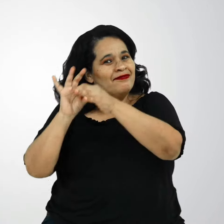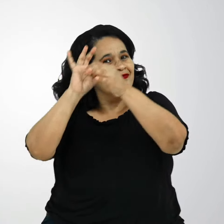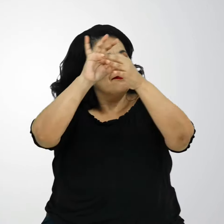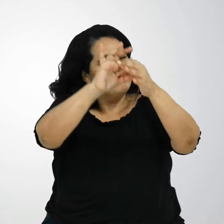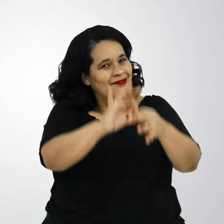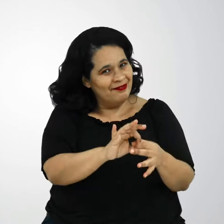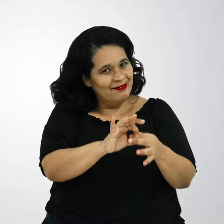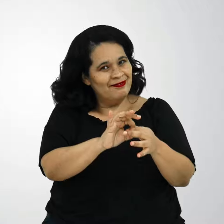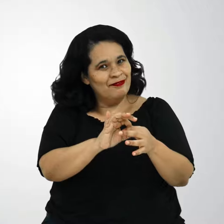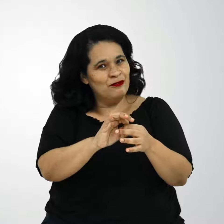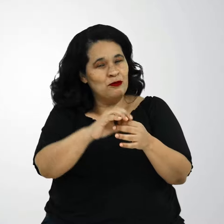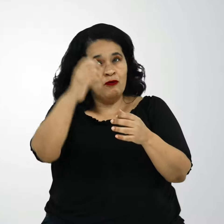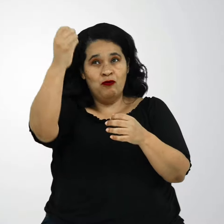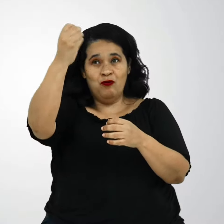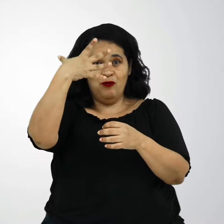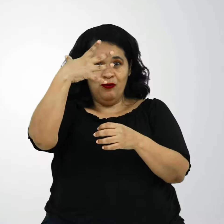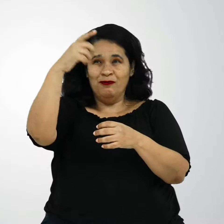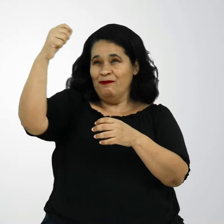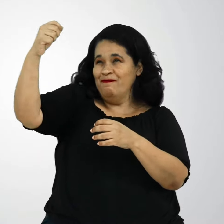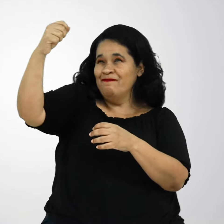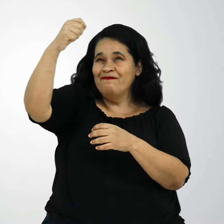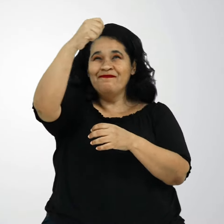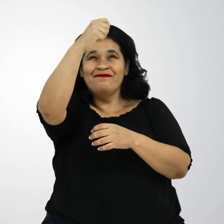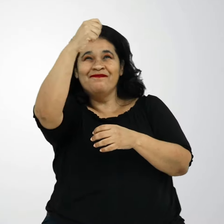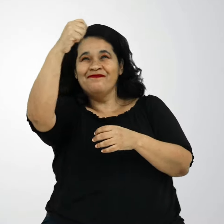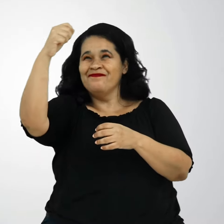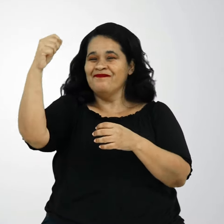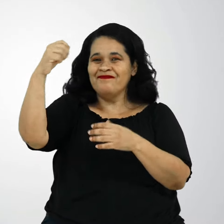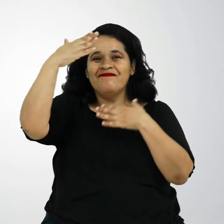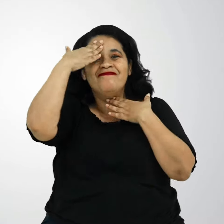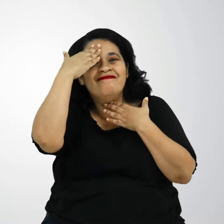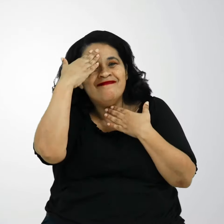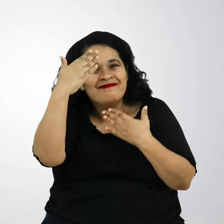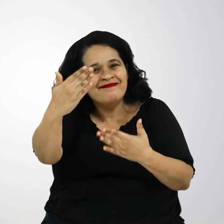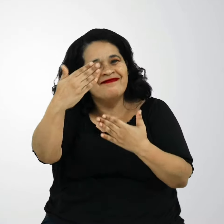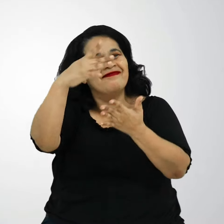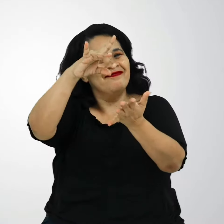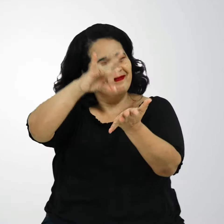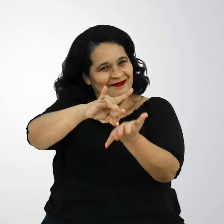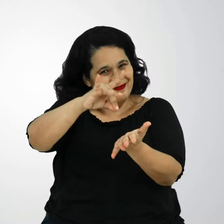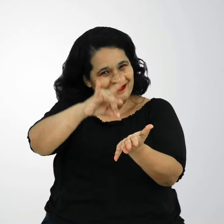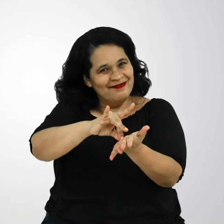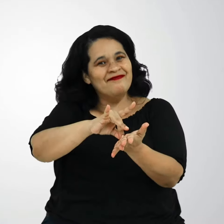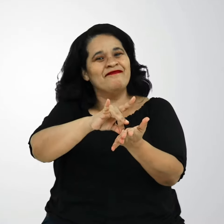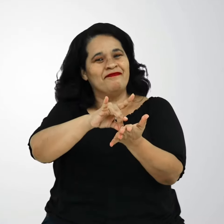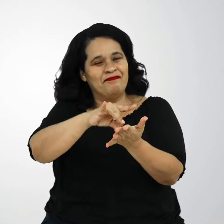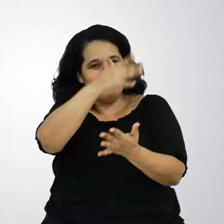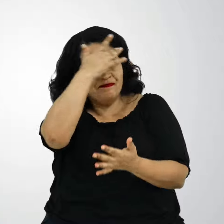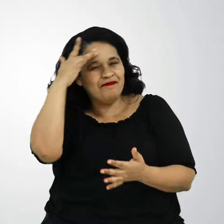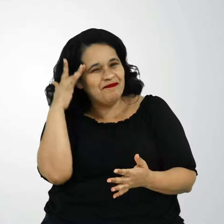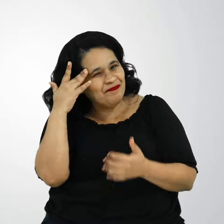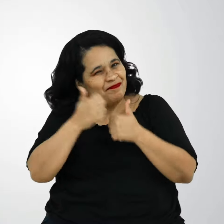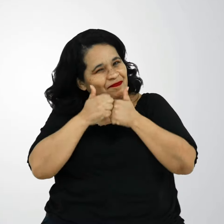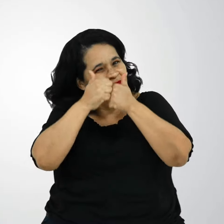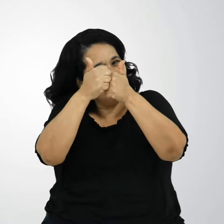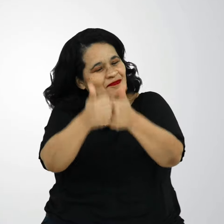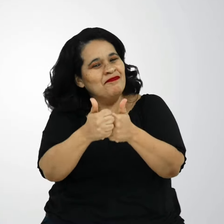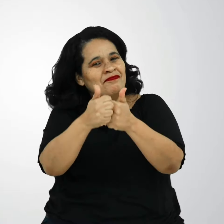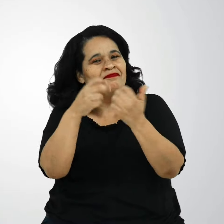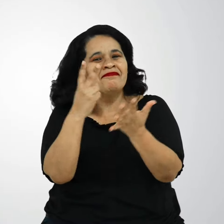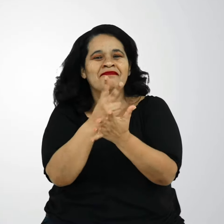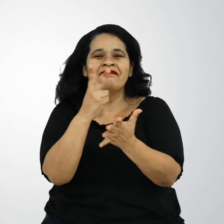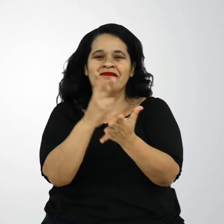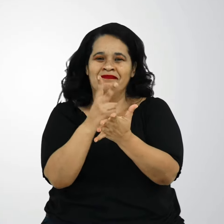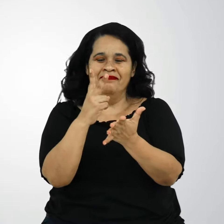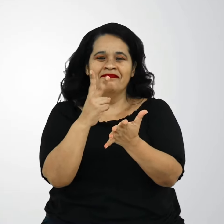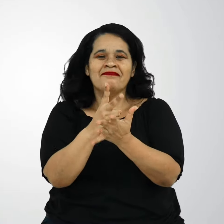selfie assistindo o programa. No final de todo o programa a gente tem postado aqui algumas fotos de algumas pessoas que têm acompanhado o nosso